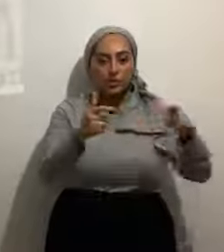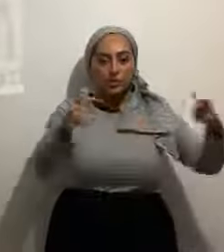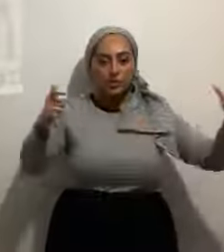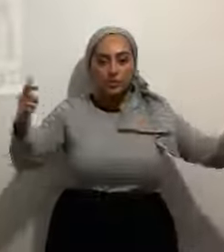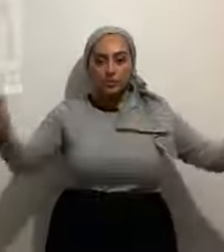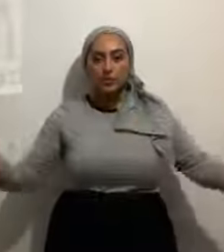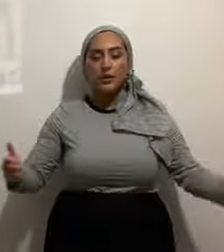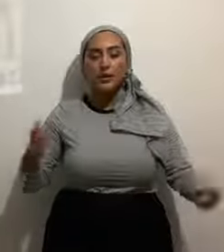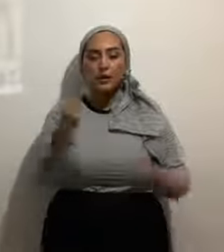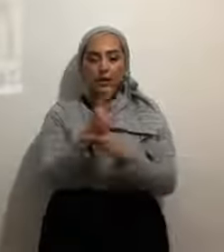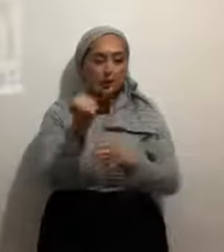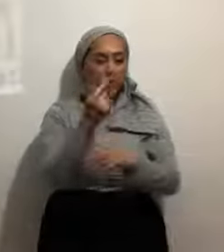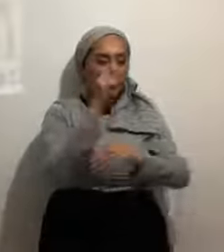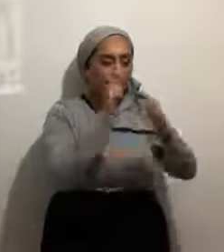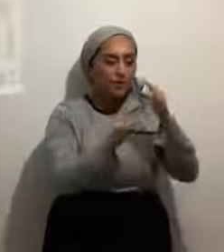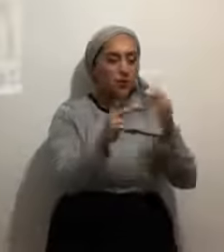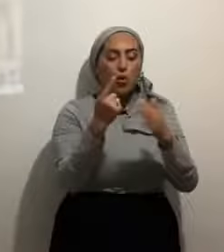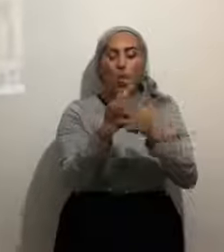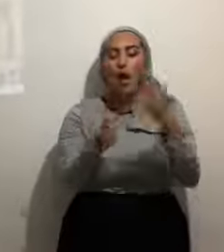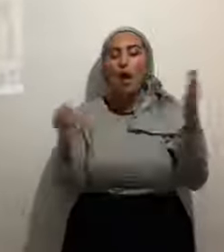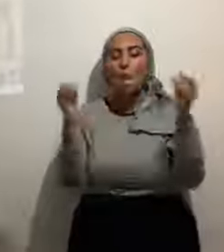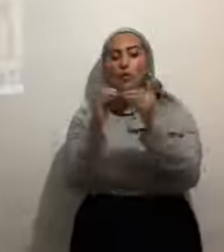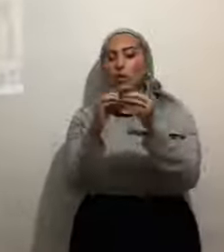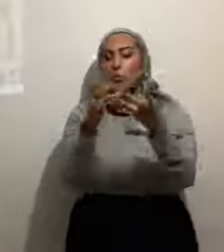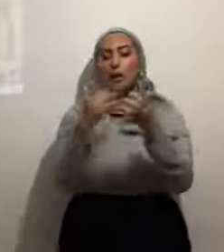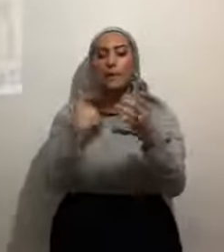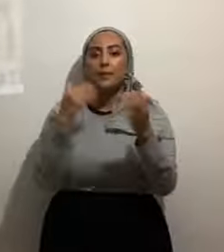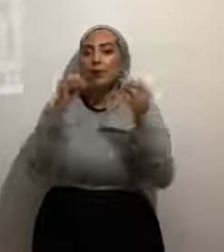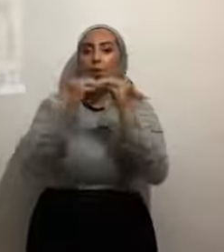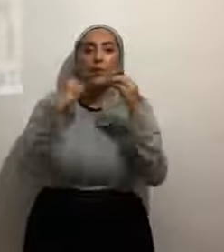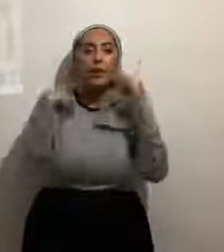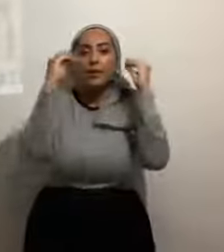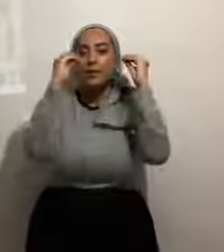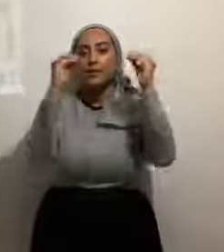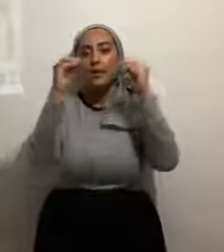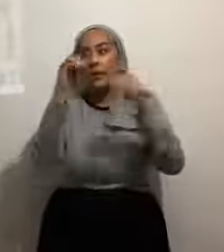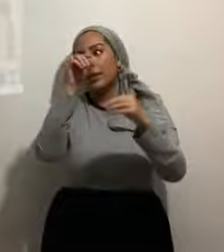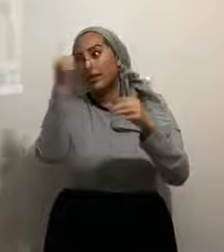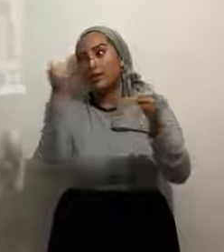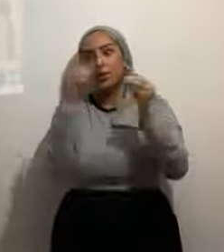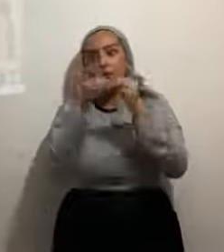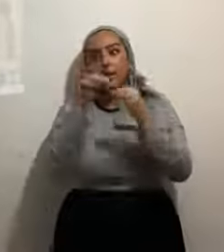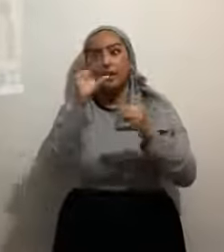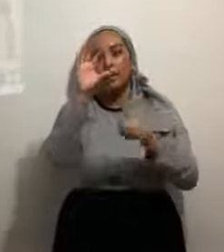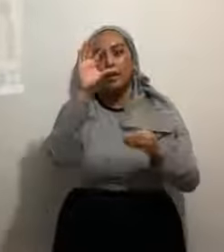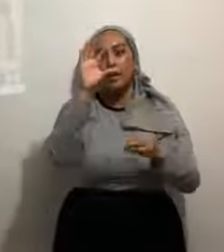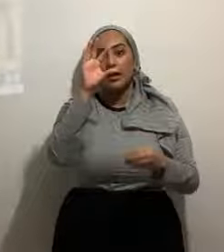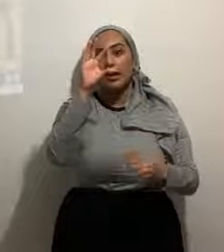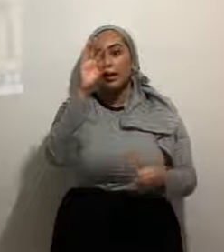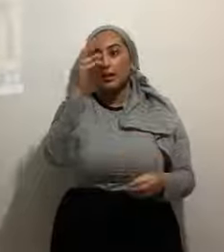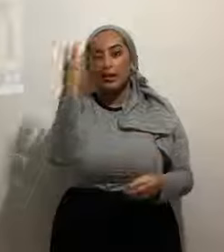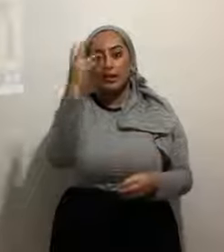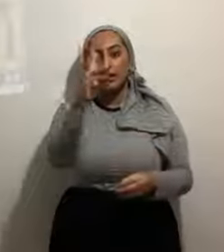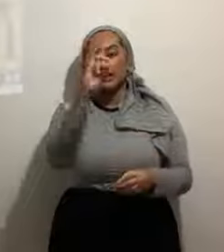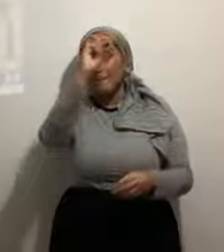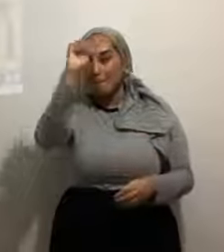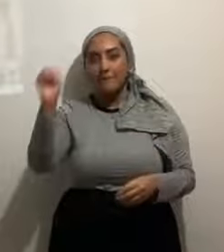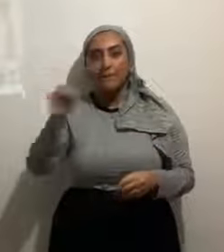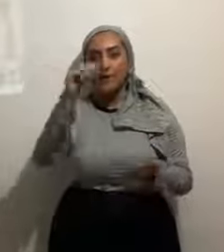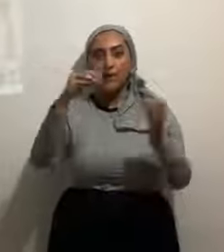profecías. ¿Qué más? ¿Qué quieres más que te ministre? ¿Otras 16,000 rectas finales que hablen sobre Yahshua HaMashiach? No,